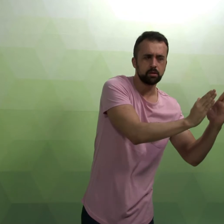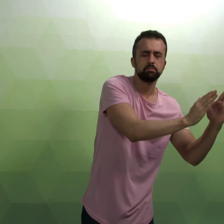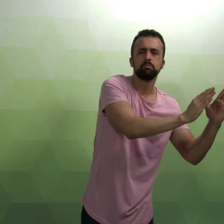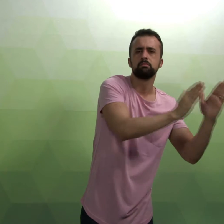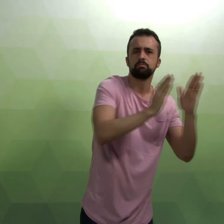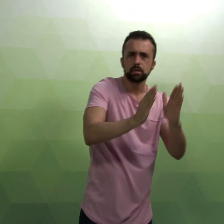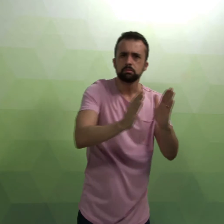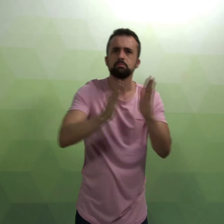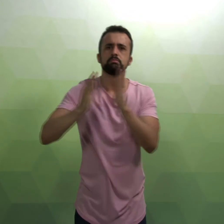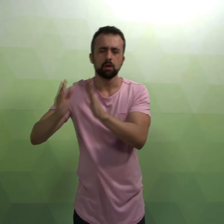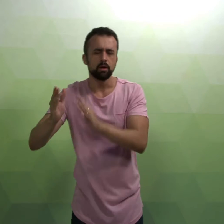interlíngua. Vejamos.